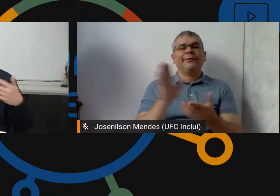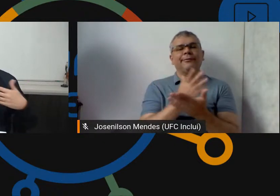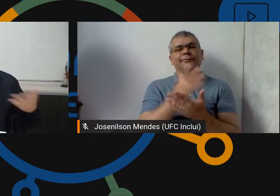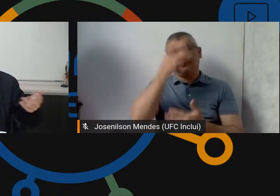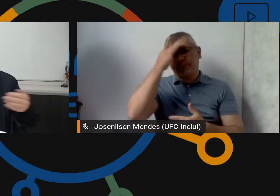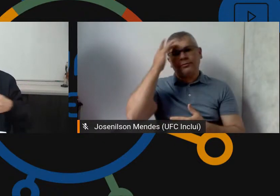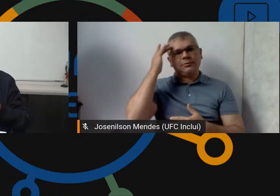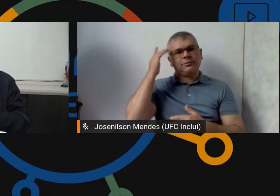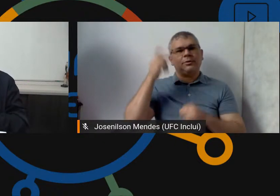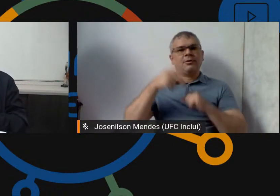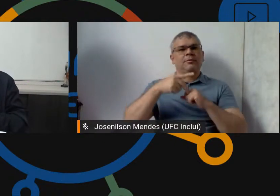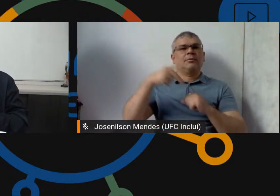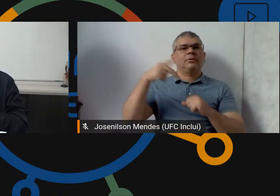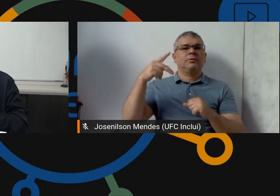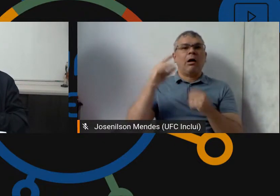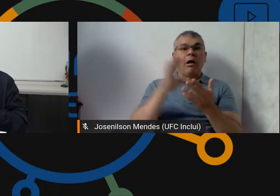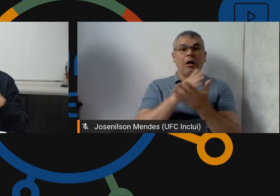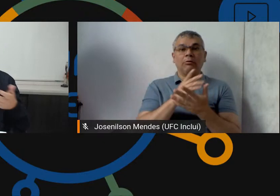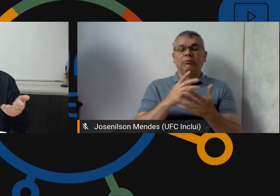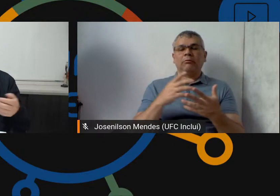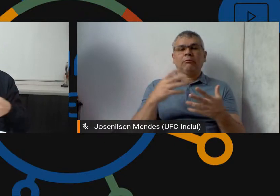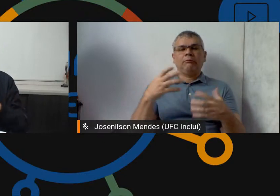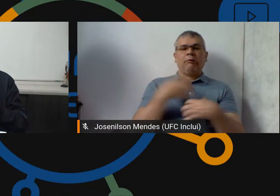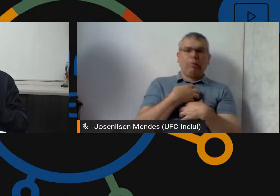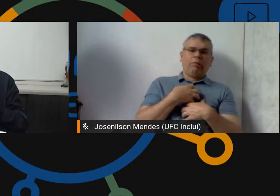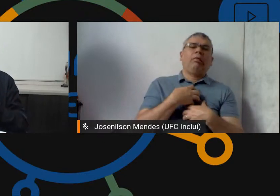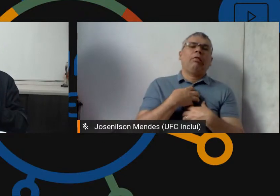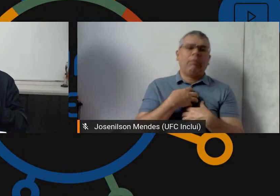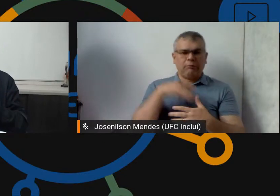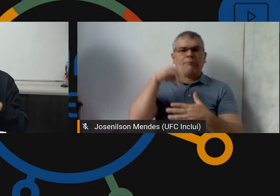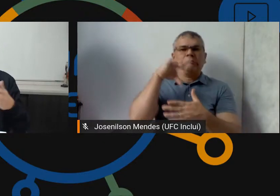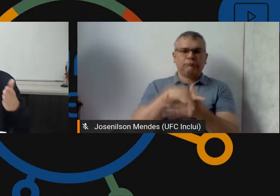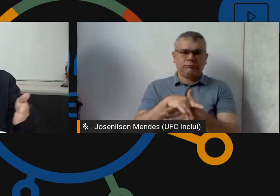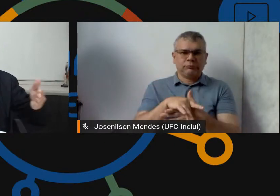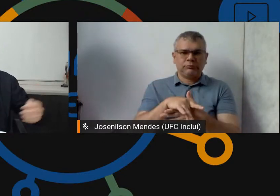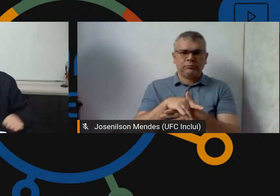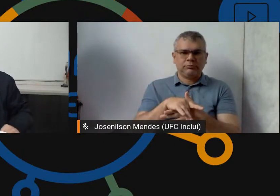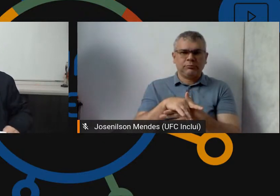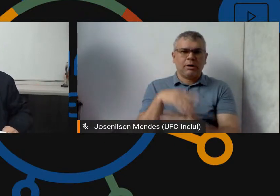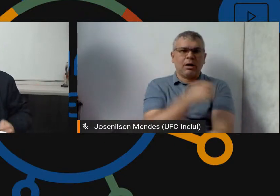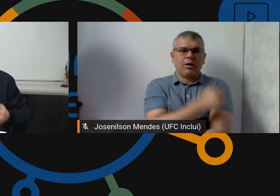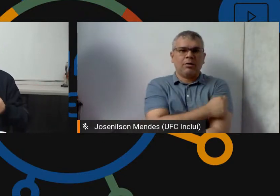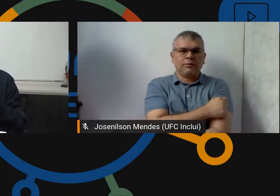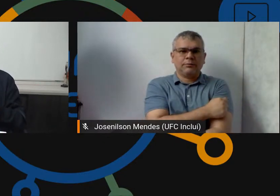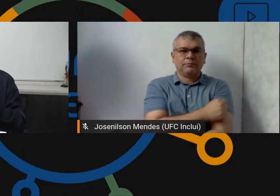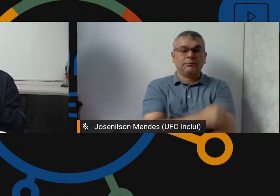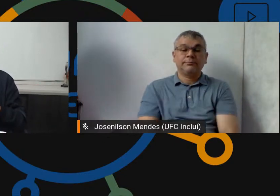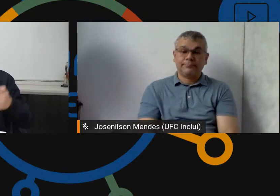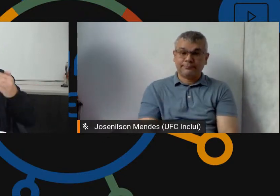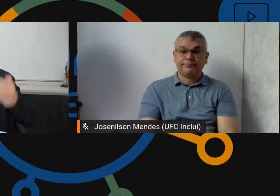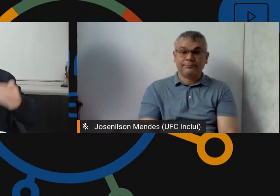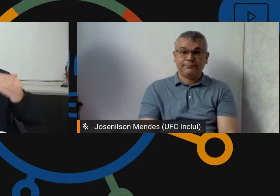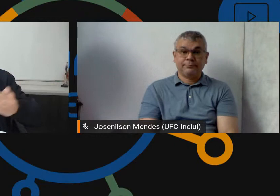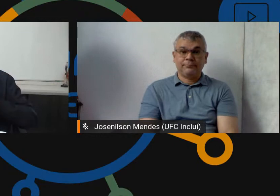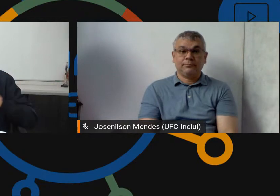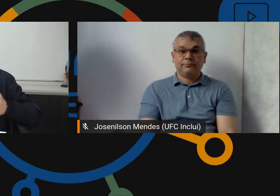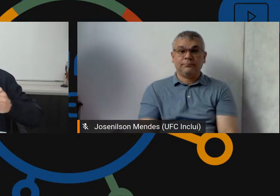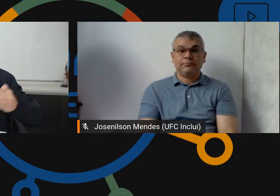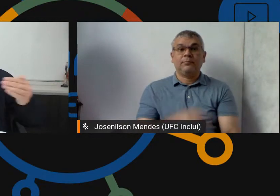dá doença nas pessoas, principalmente nos alunos? Porque é óbvio que dá doença. Você tem